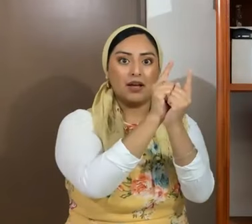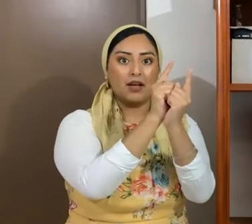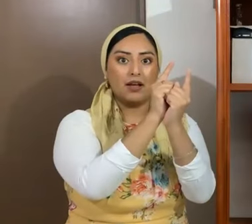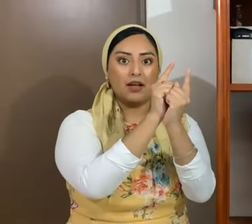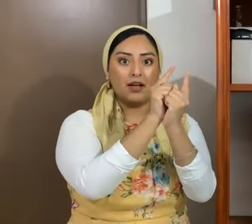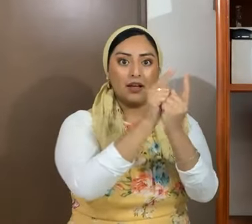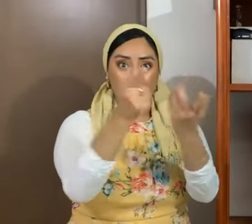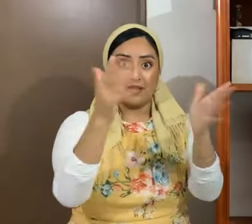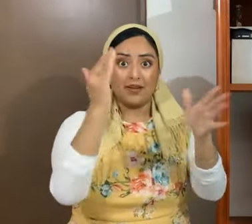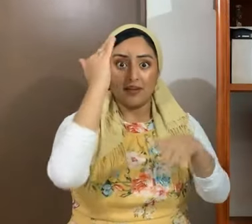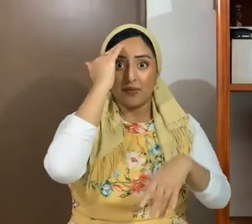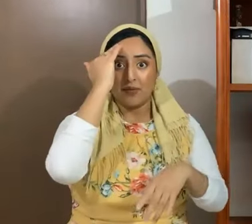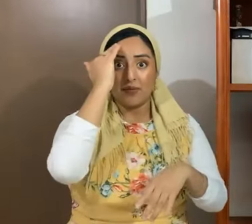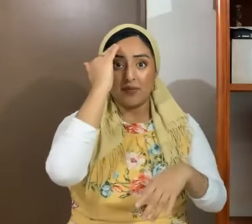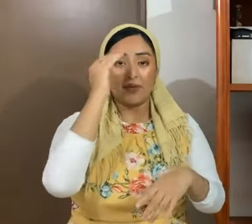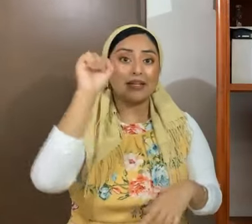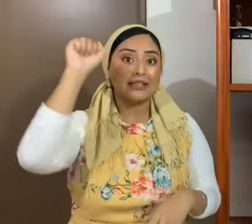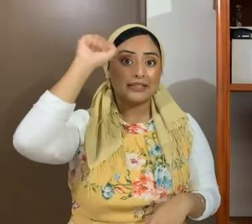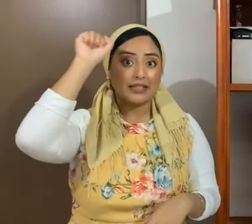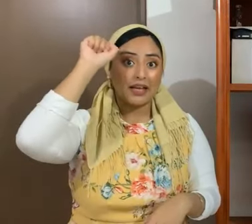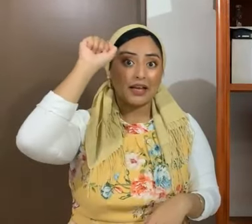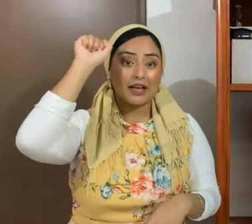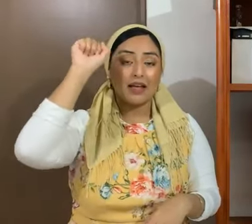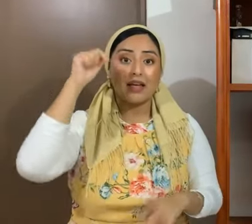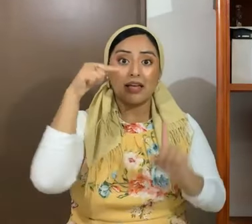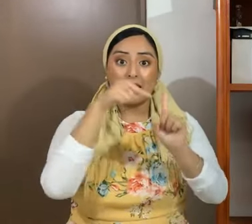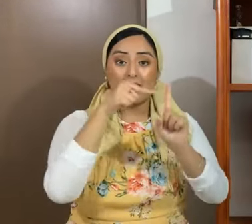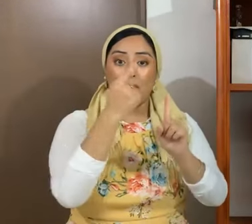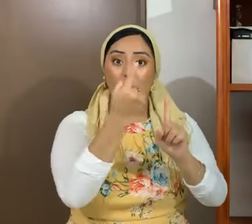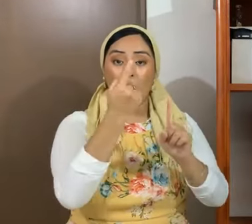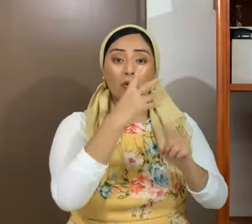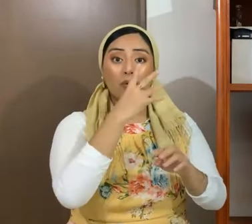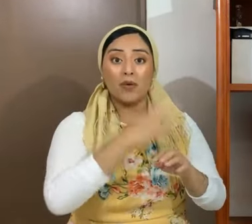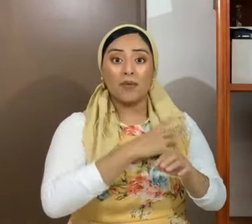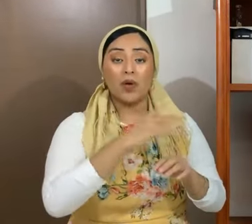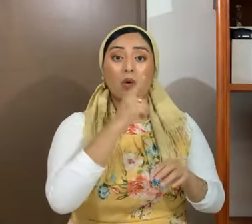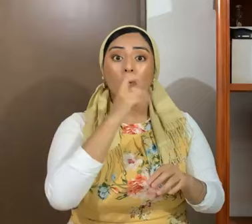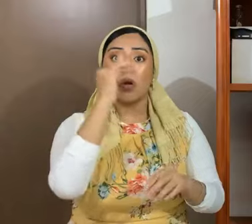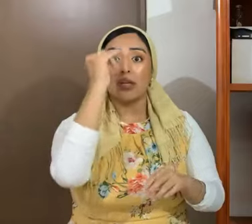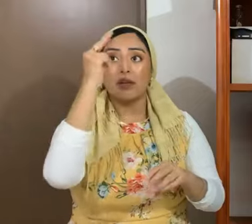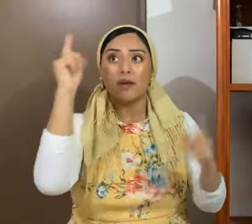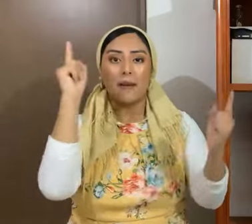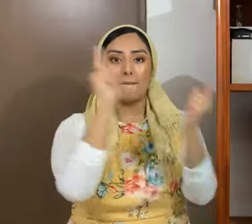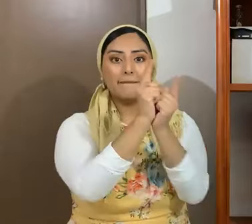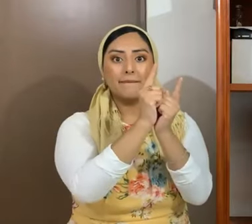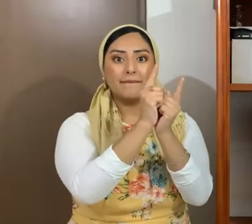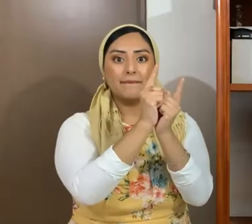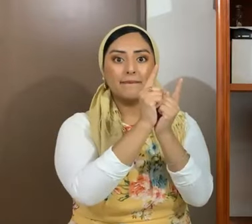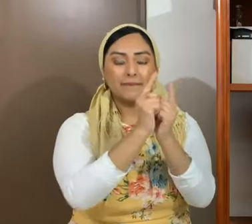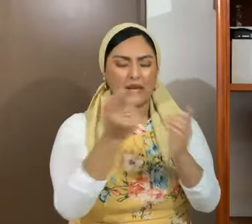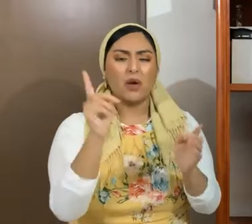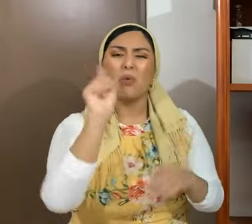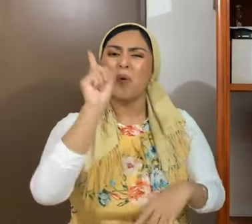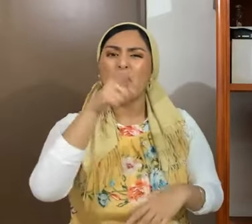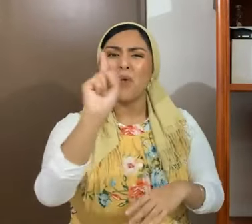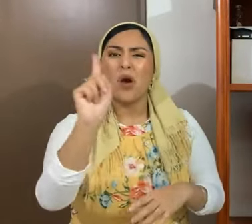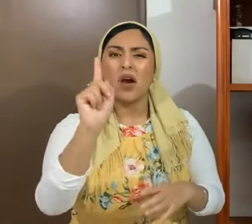pensar eso? Sara fue de las únicas mujeres a quien Yahweh habló directamente. Vamos a